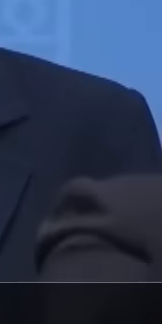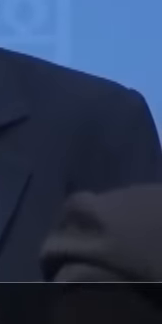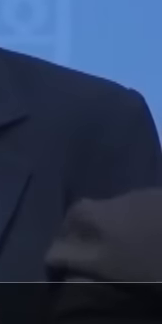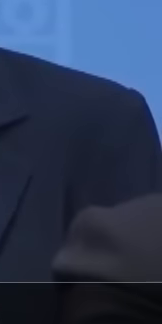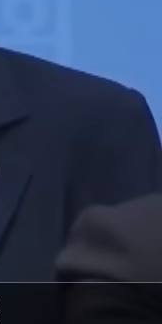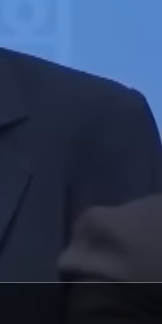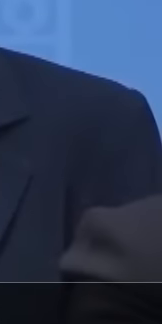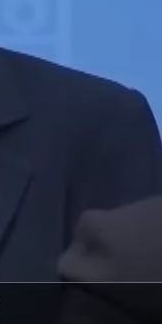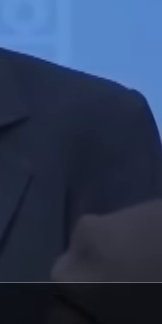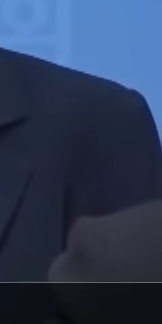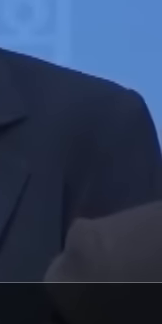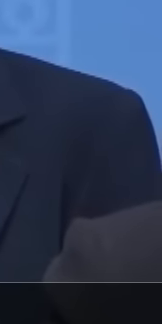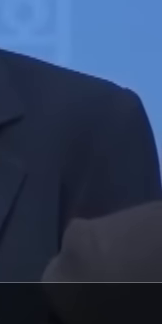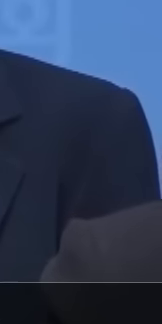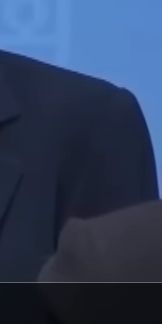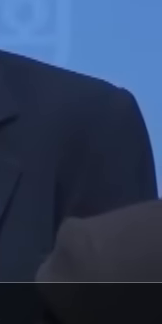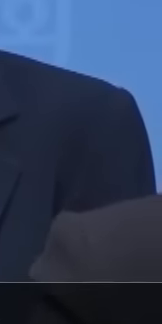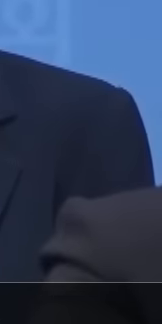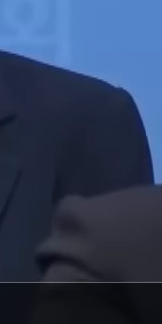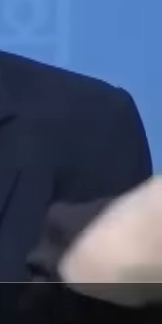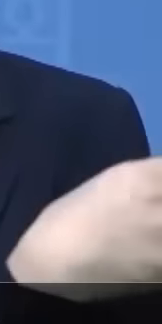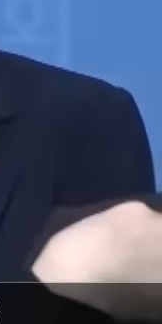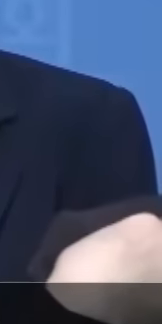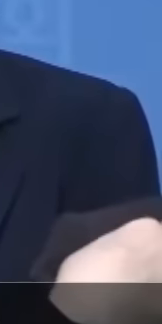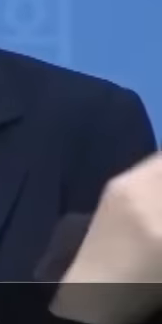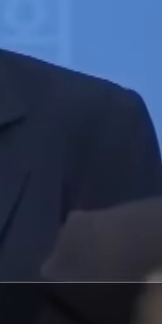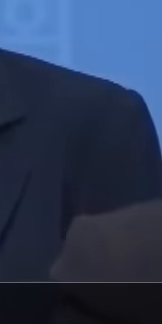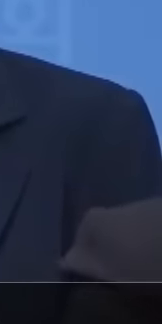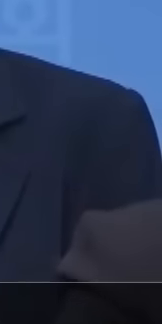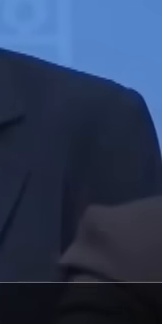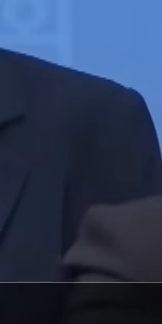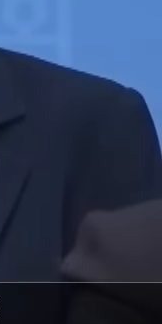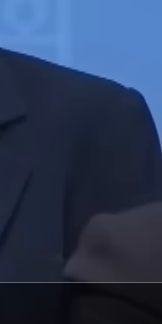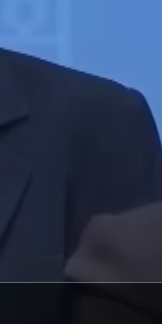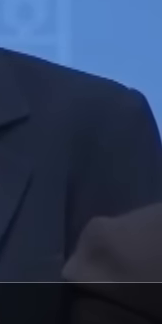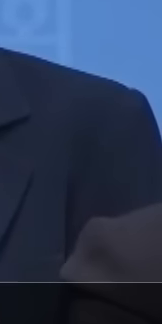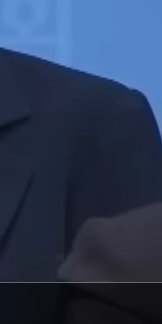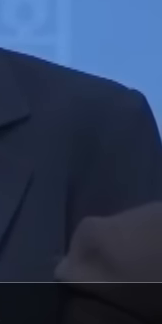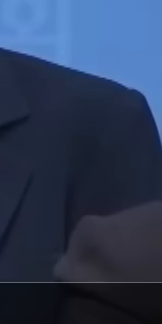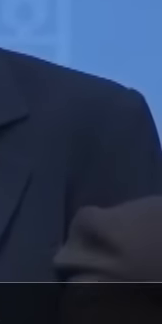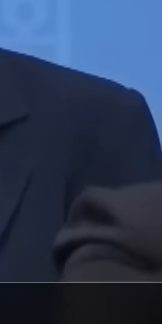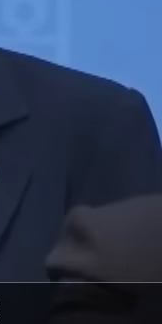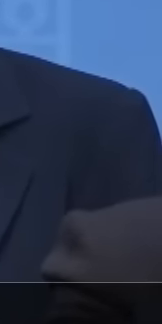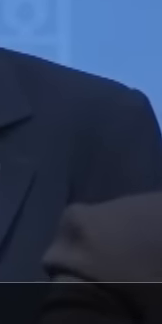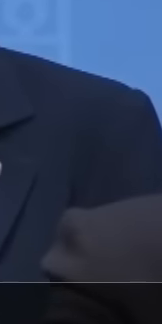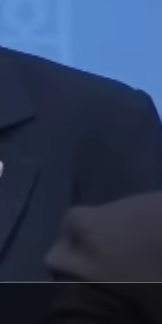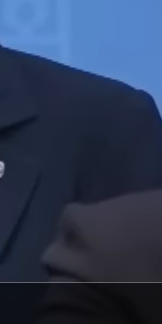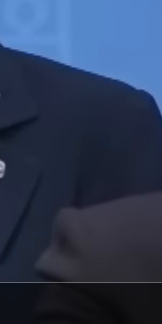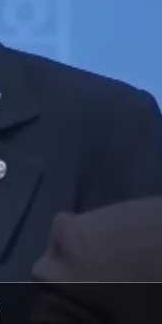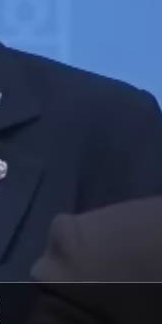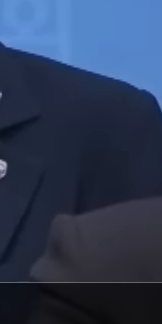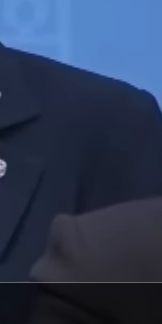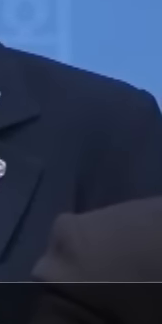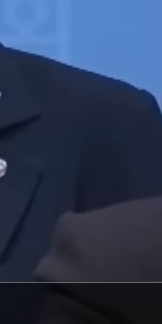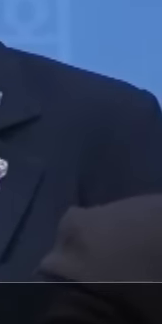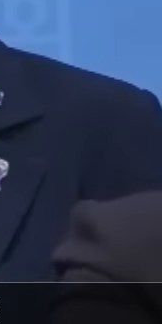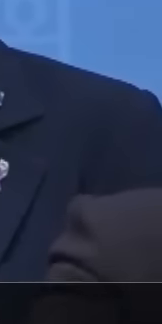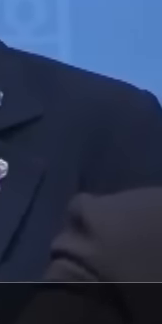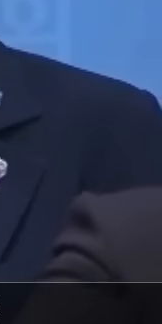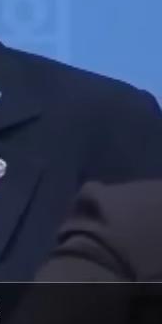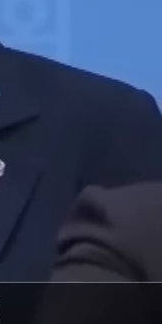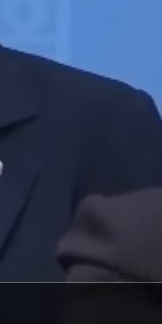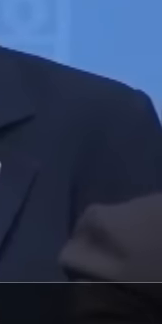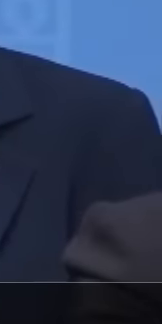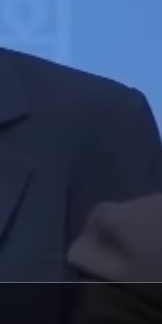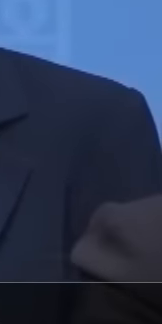경찰개혁입니다. 윤석열 정권 들어 행안부 경찰국 설치, 행안부 장관이 수사지휘 시도